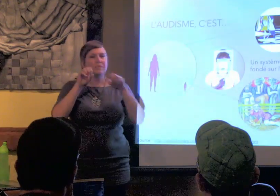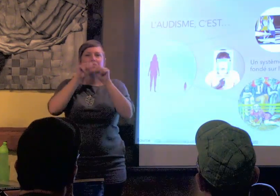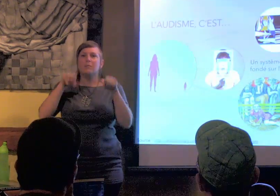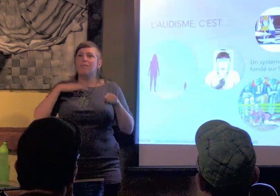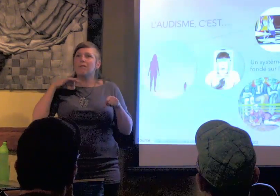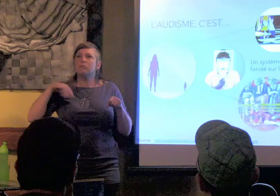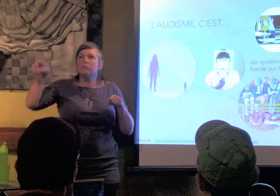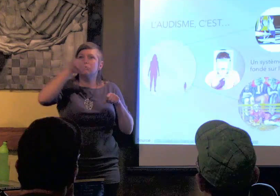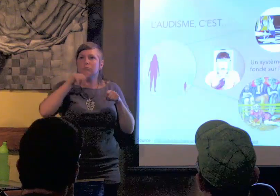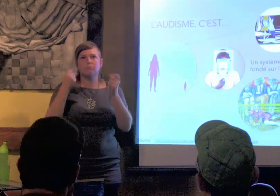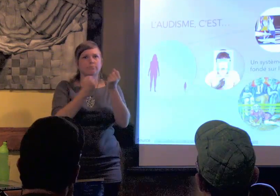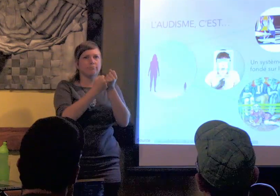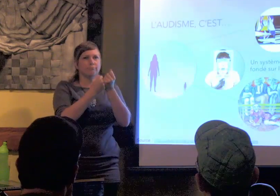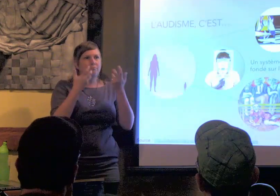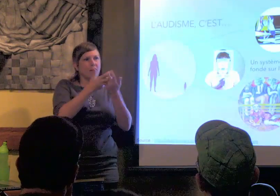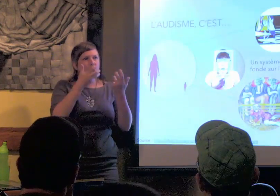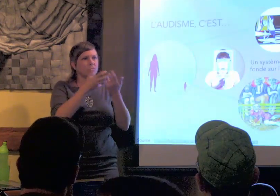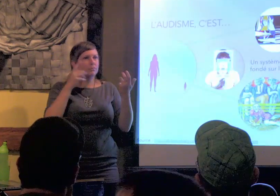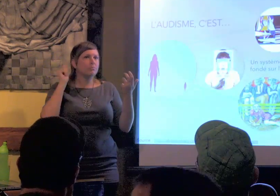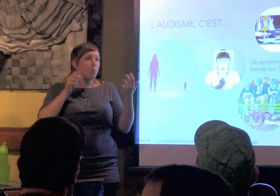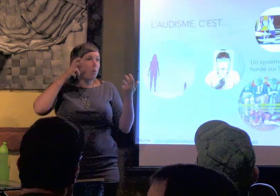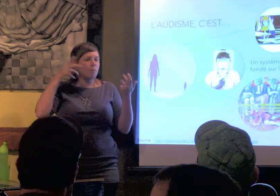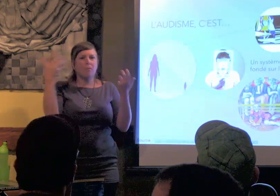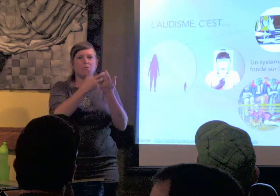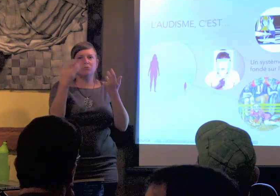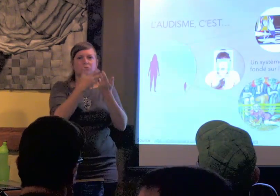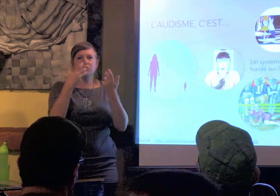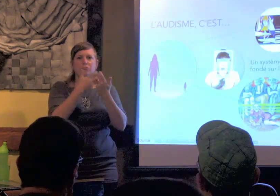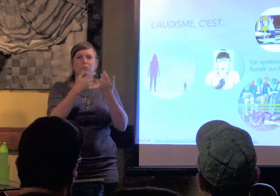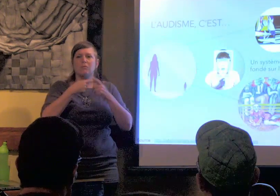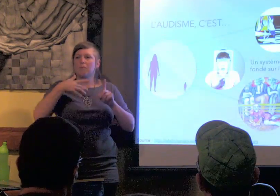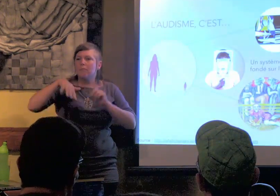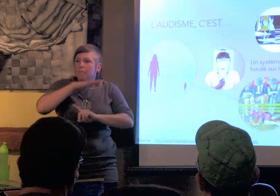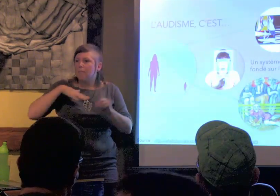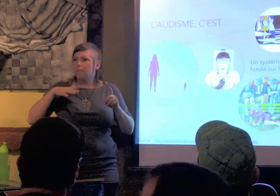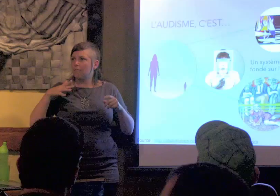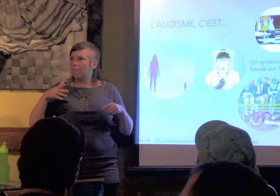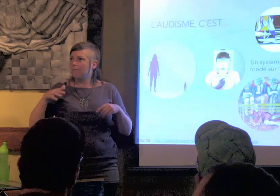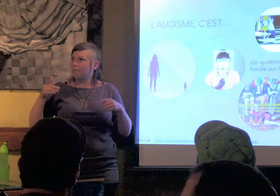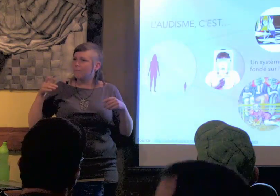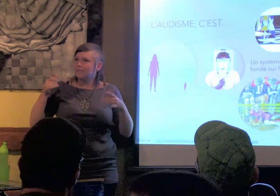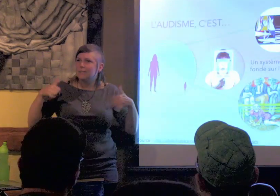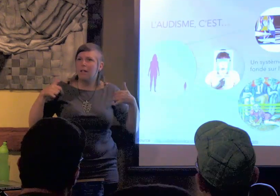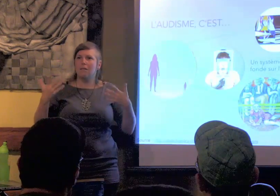l'autre. Donc, il y a des systèmes qui avantagent beaucoup plus l'acuité auditive.